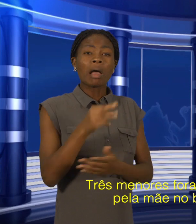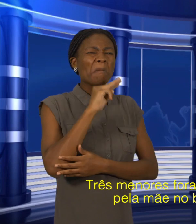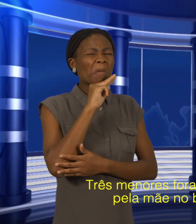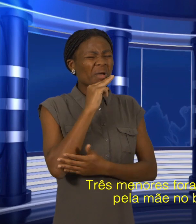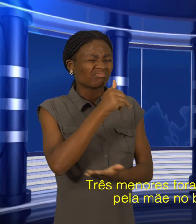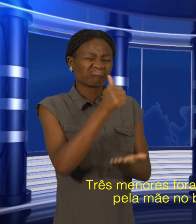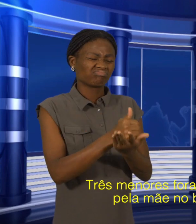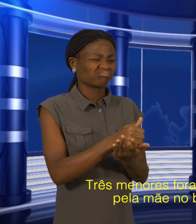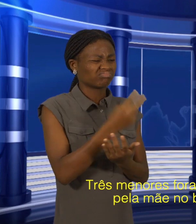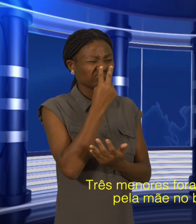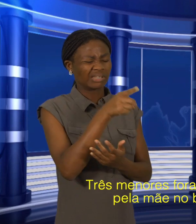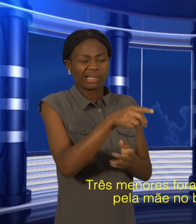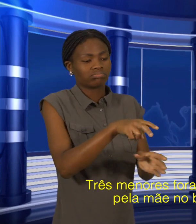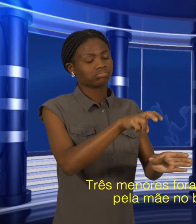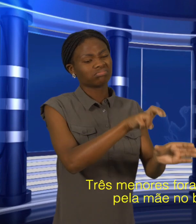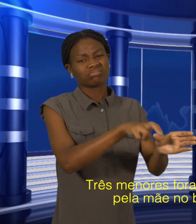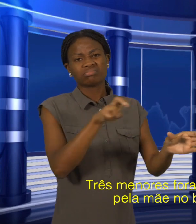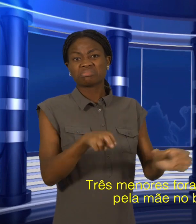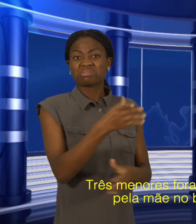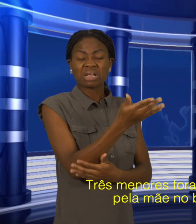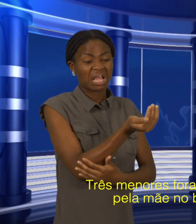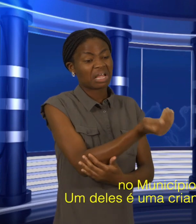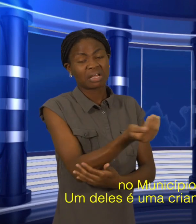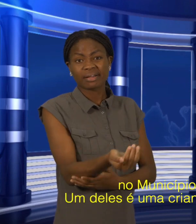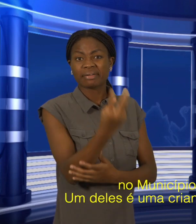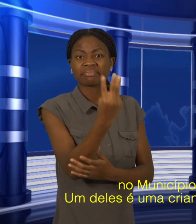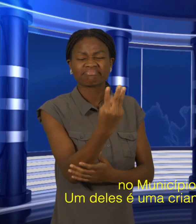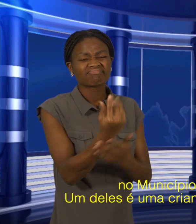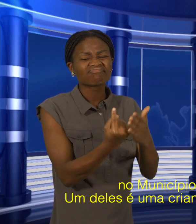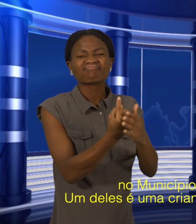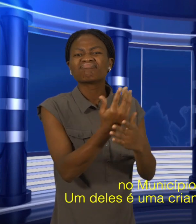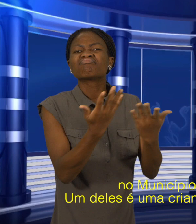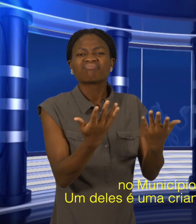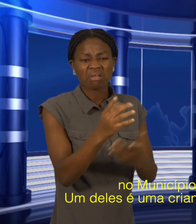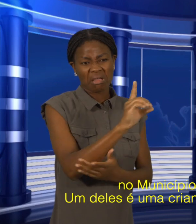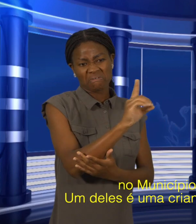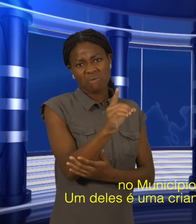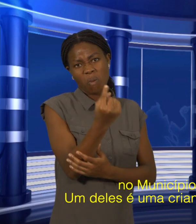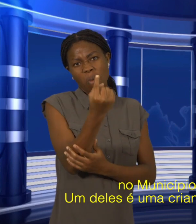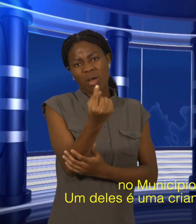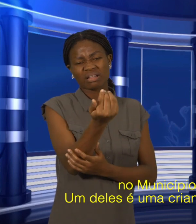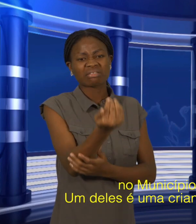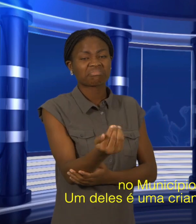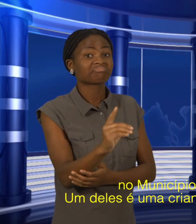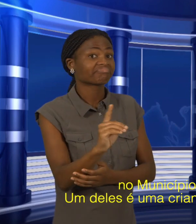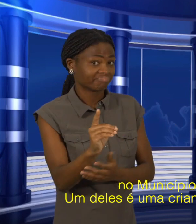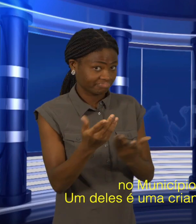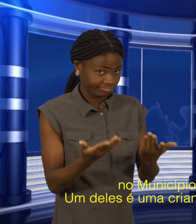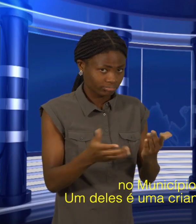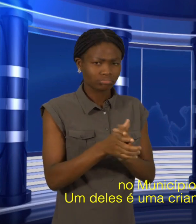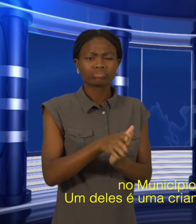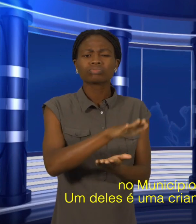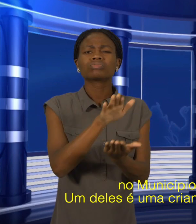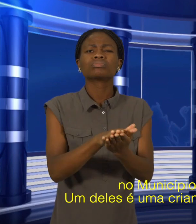Três menores foram abandonados pela mãe no bairro Trevo, no município da Matola. Um deles é uma criança com